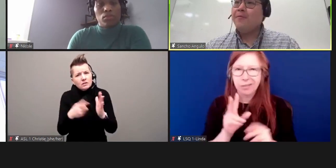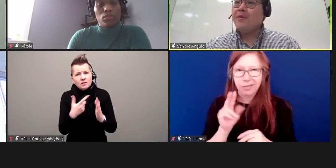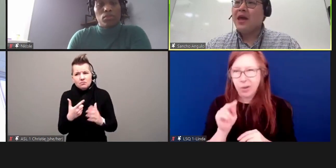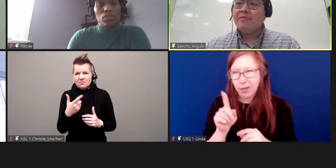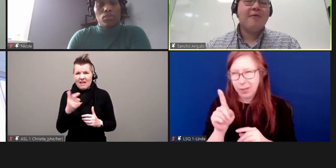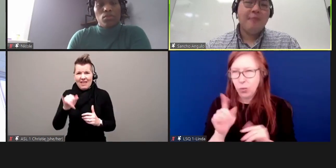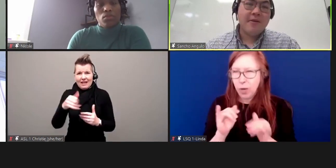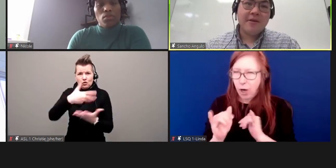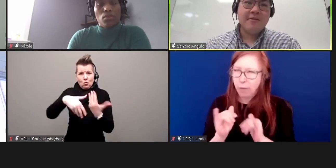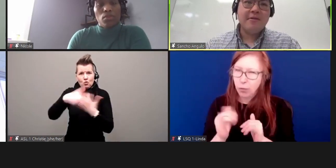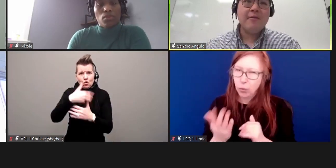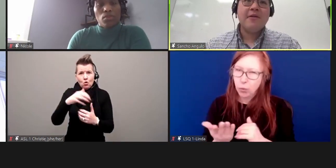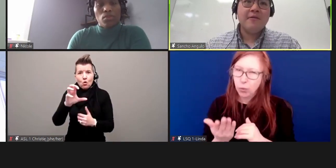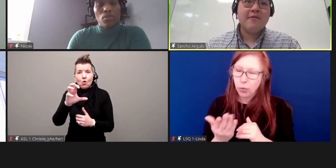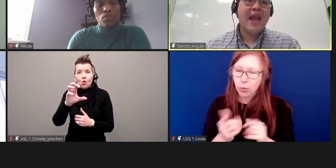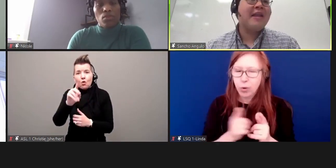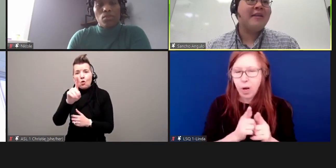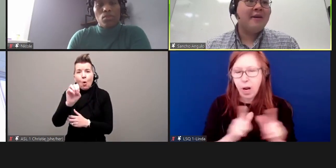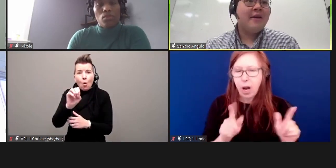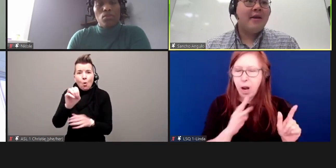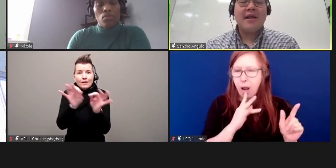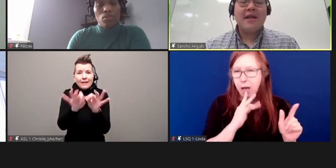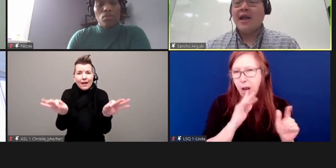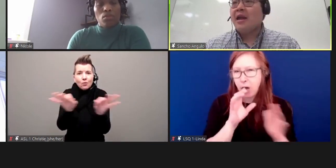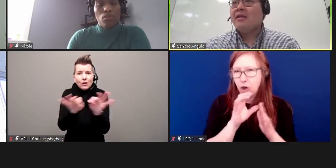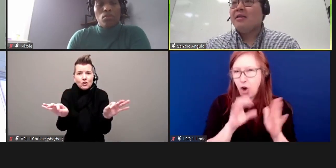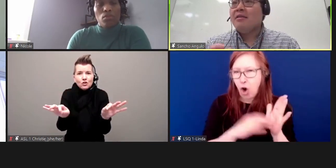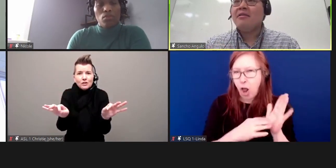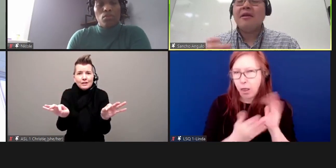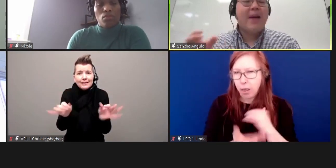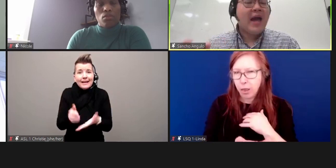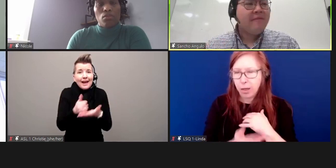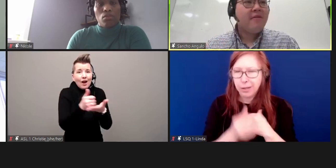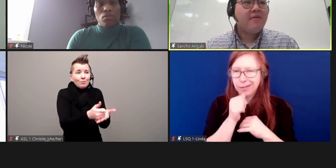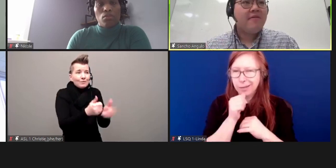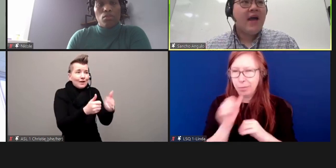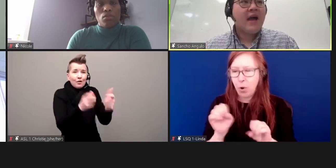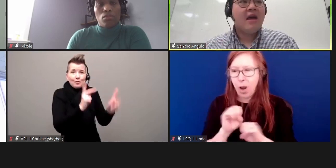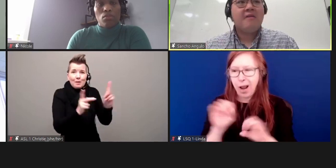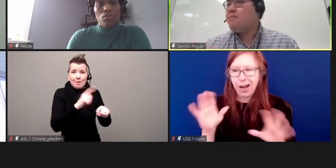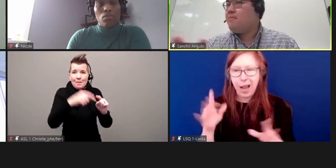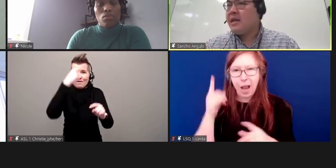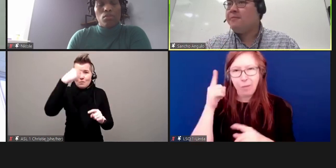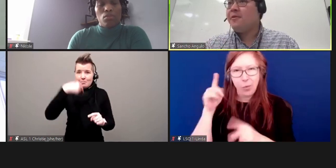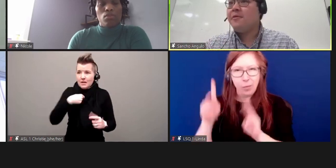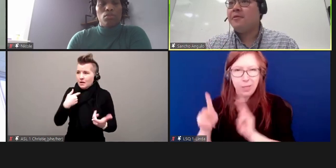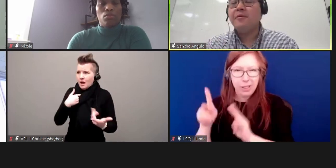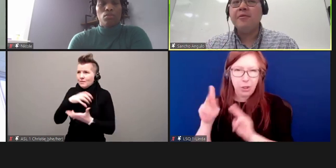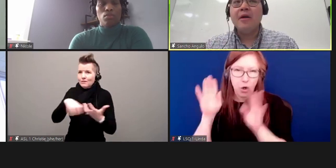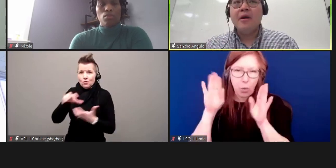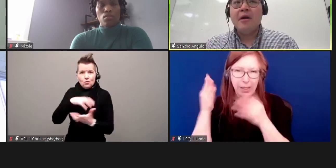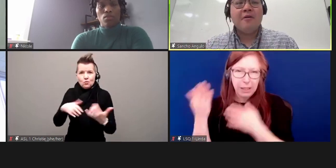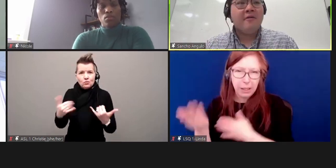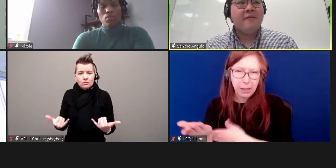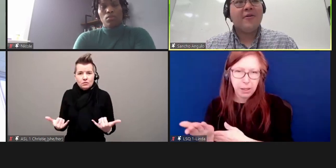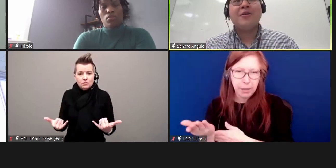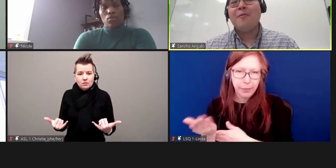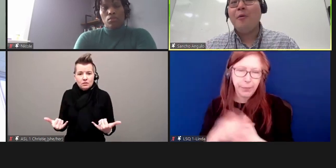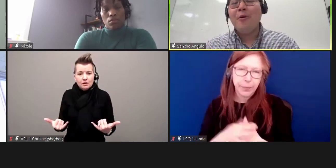mais ce langage codé n'est pas forcément clair pour quelqu'un qui est autiste.